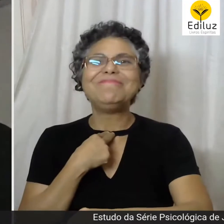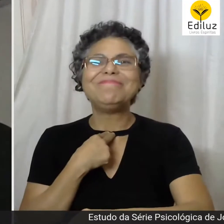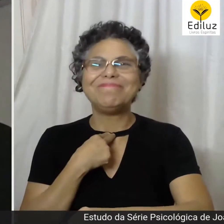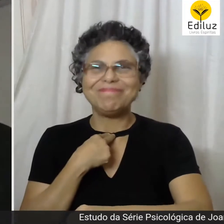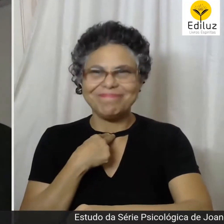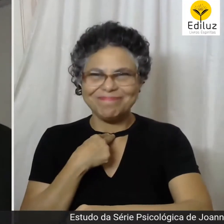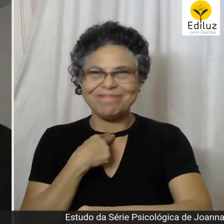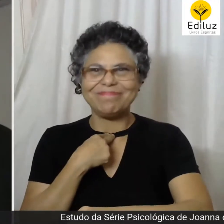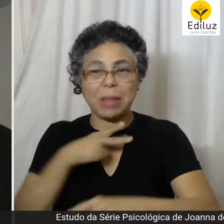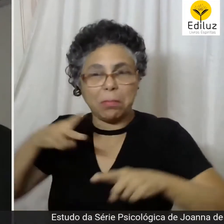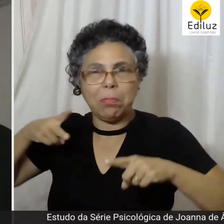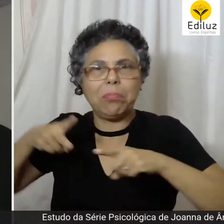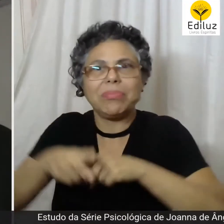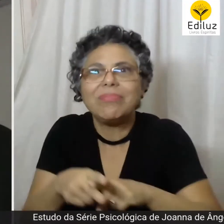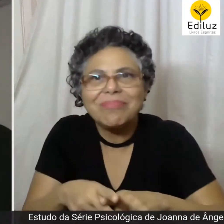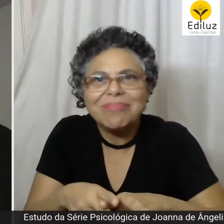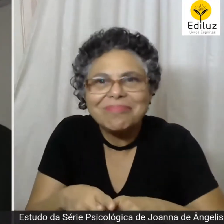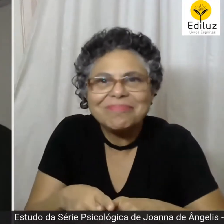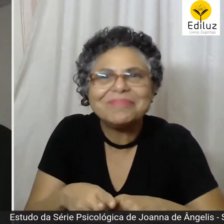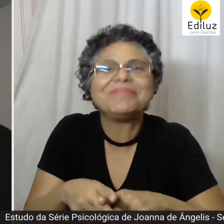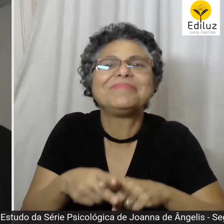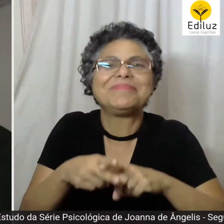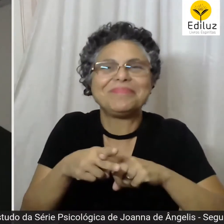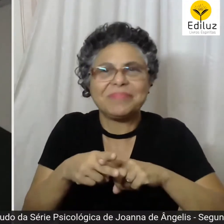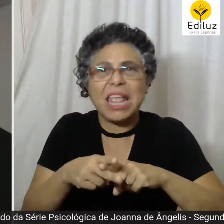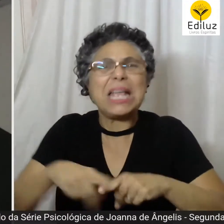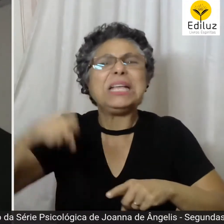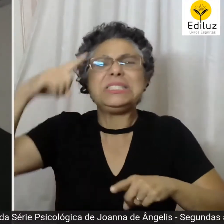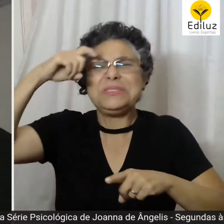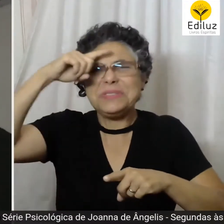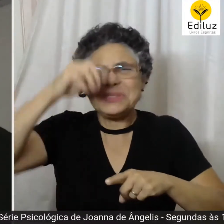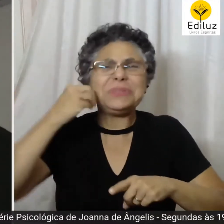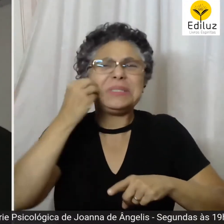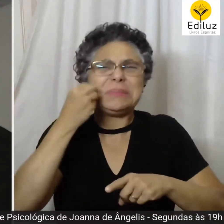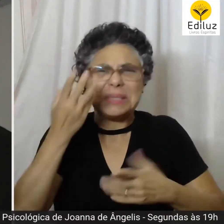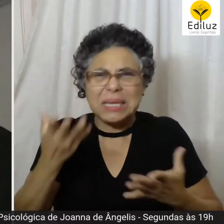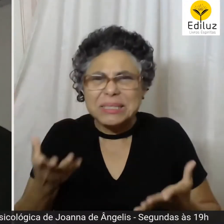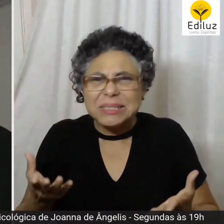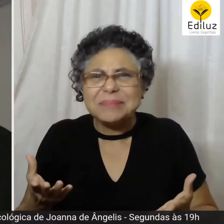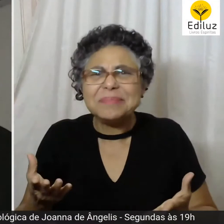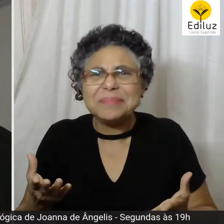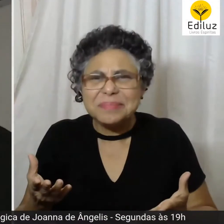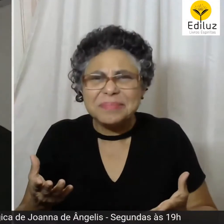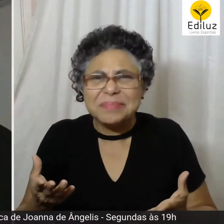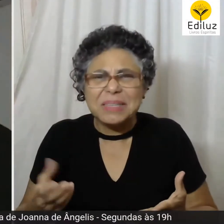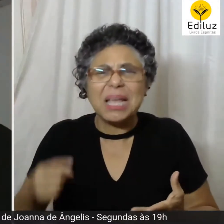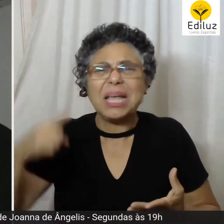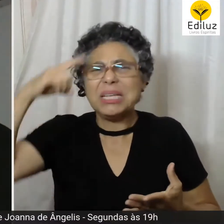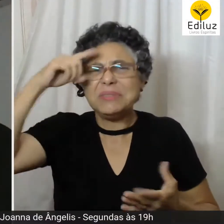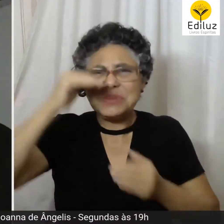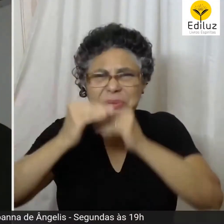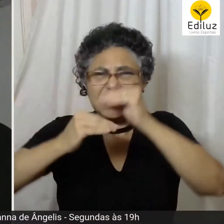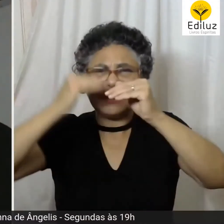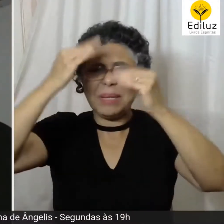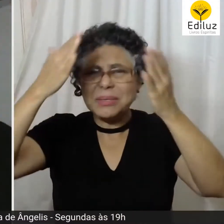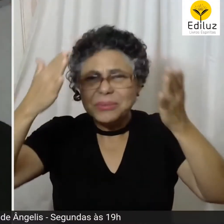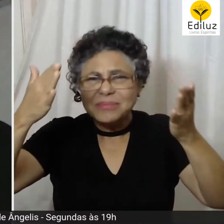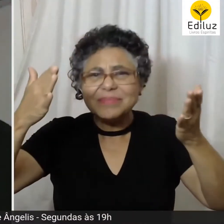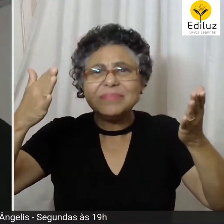E castra o filho. E dificulta as experiências. E dificulta o crescimento.